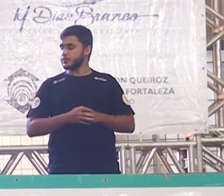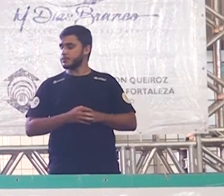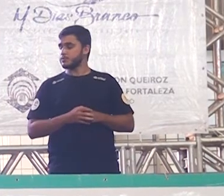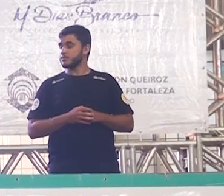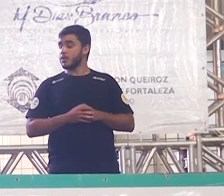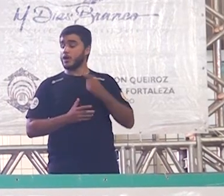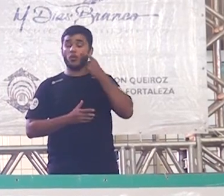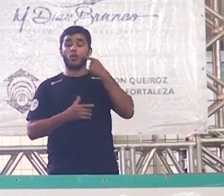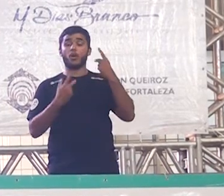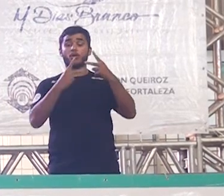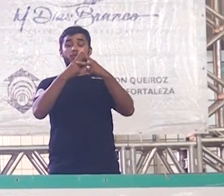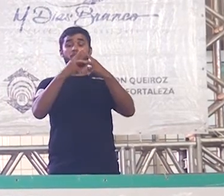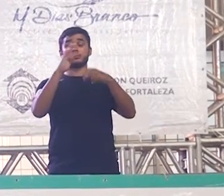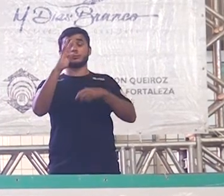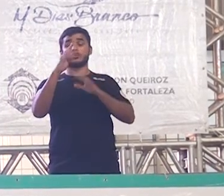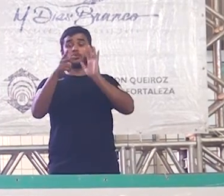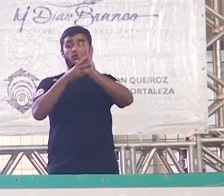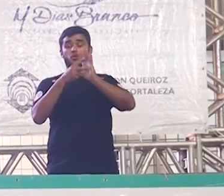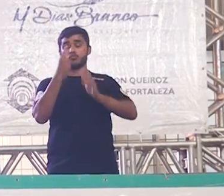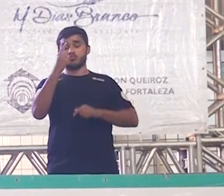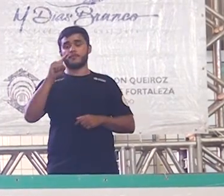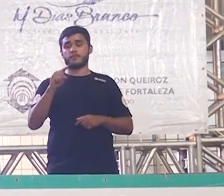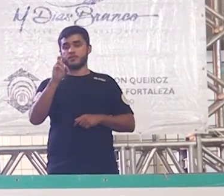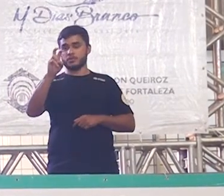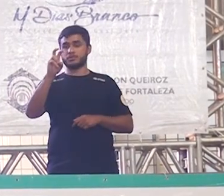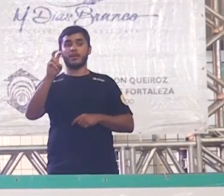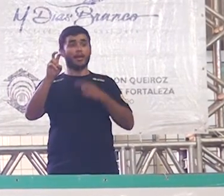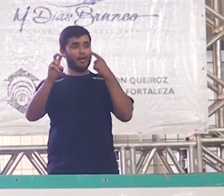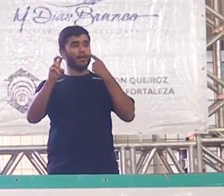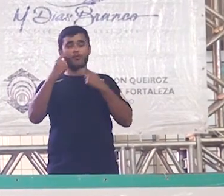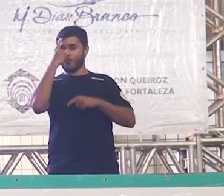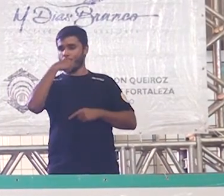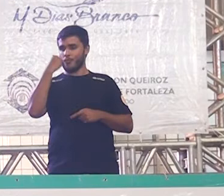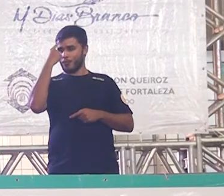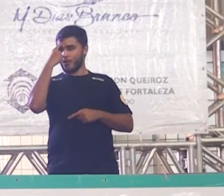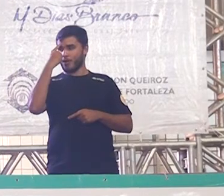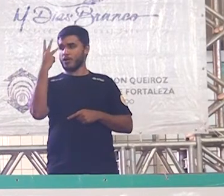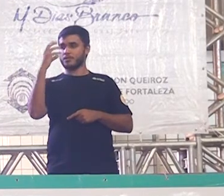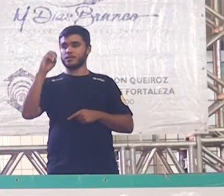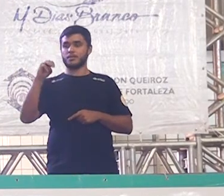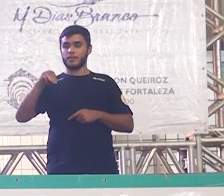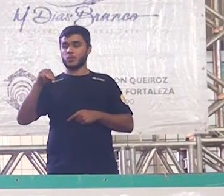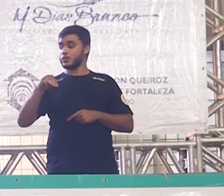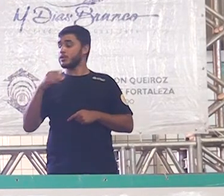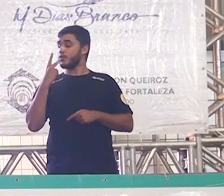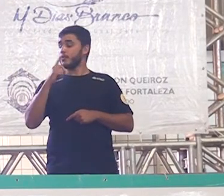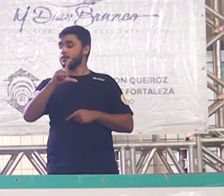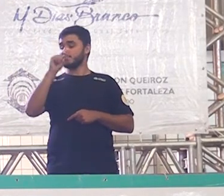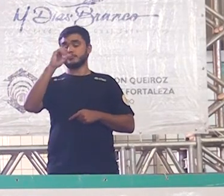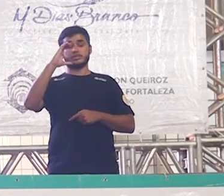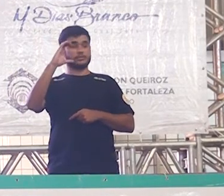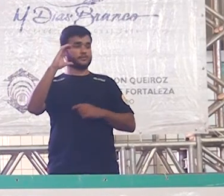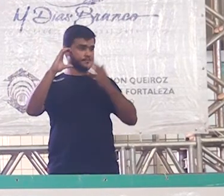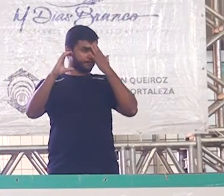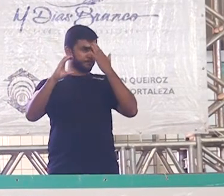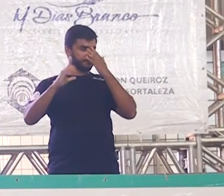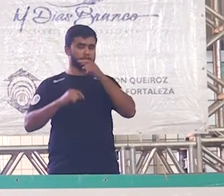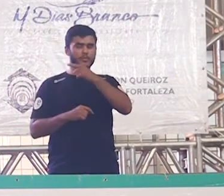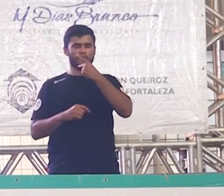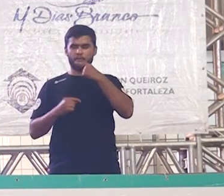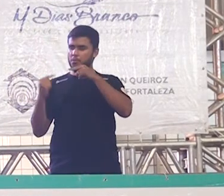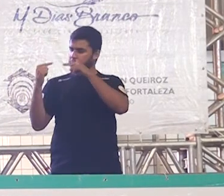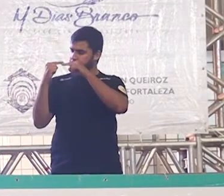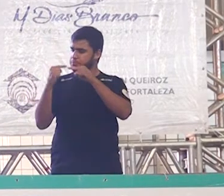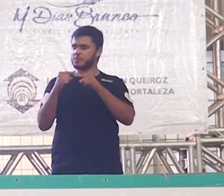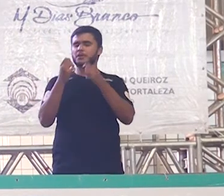Professor, essa questão que quase todo mundo acertou no Enem. Era interessante que a prova do Enem viesse só questões